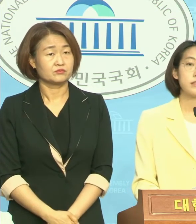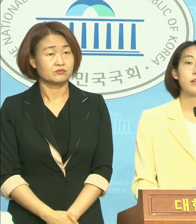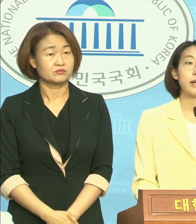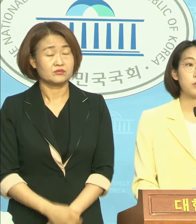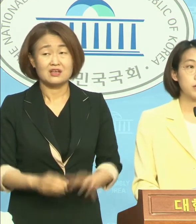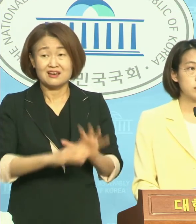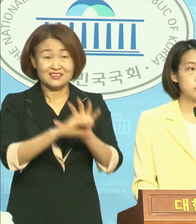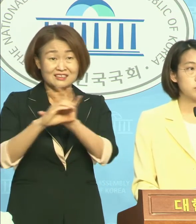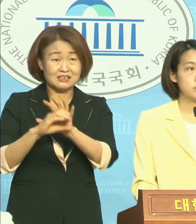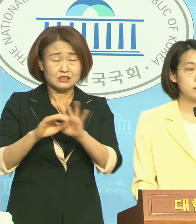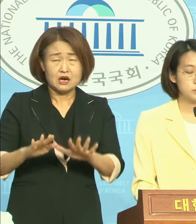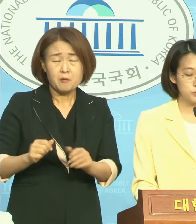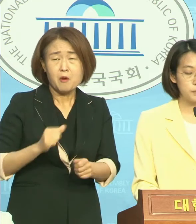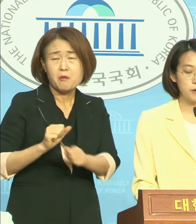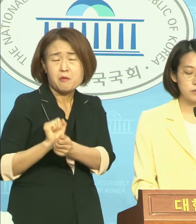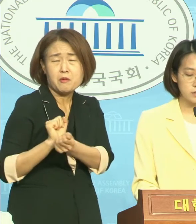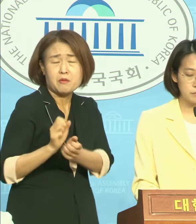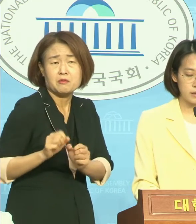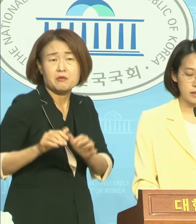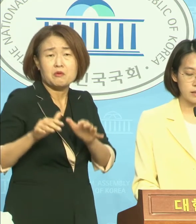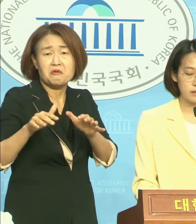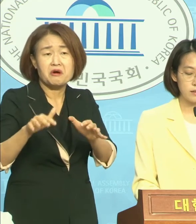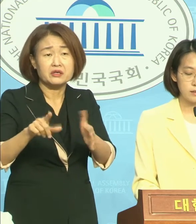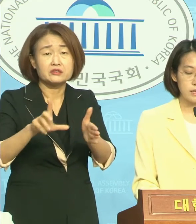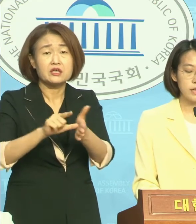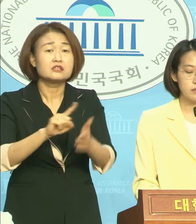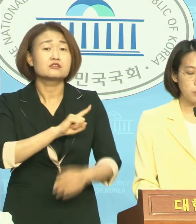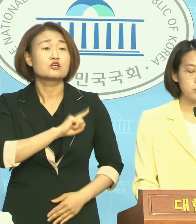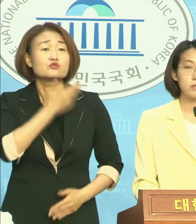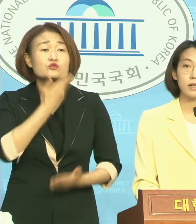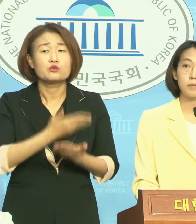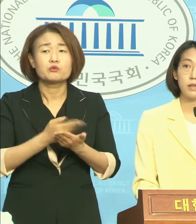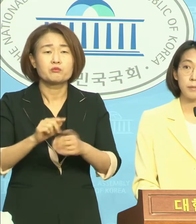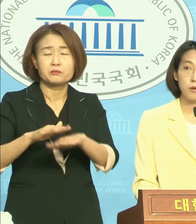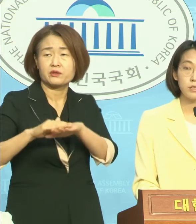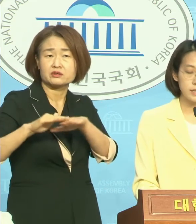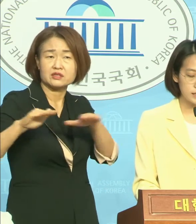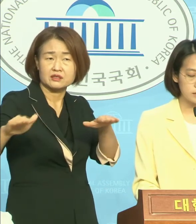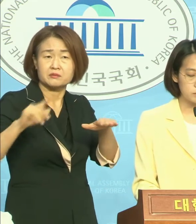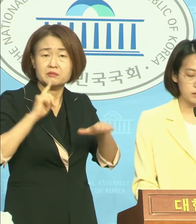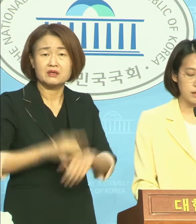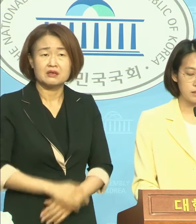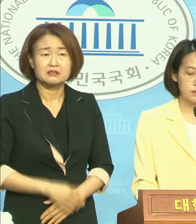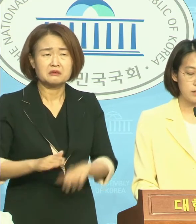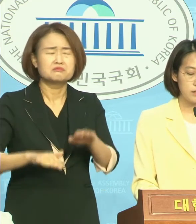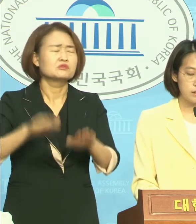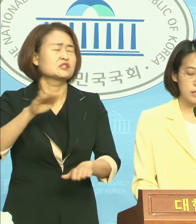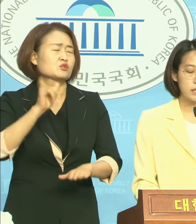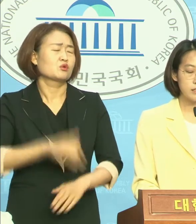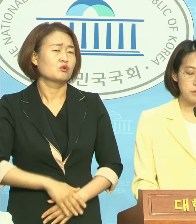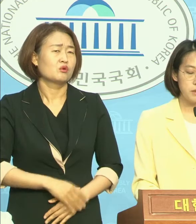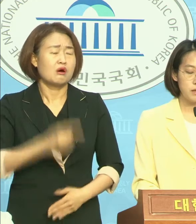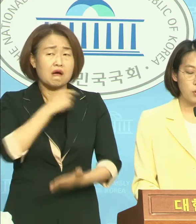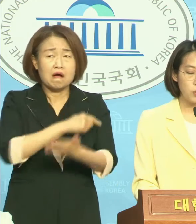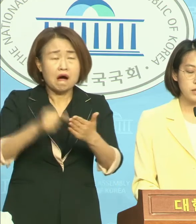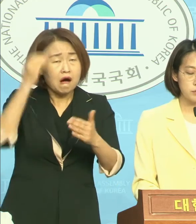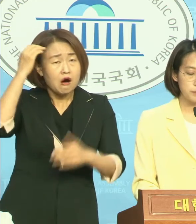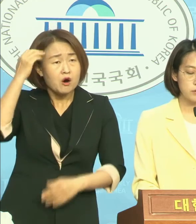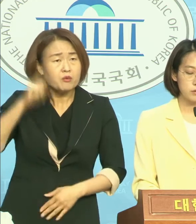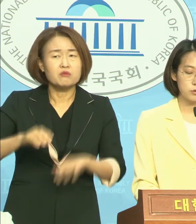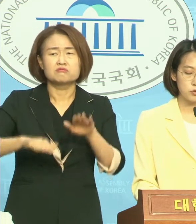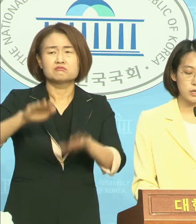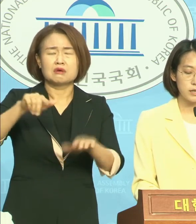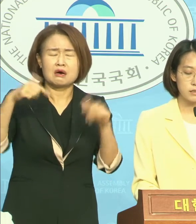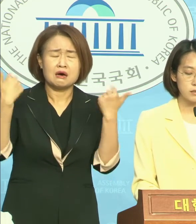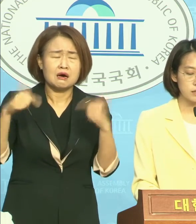코로나 일고 시대를 관통하는 키워드는 불평등 입니다 재난은 모든 사람들에게 평등하지 않습니다 재난은 이미 오랜